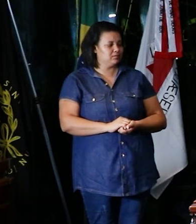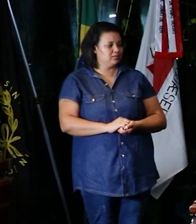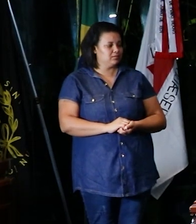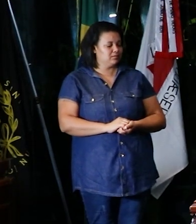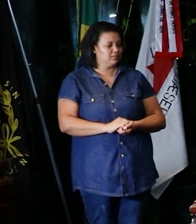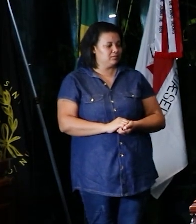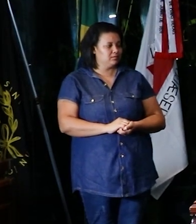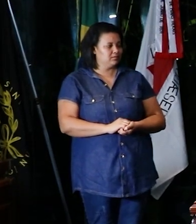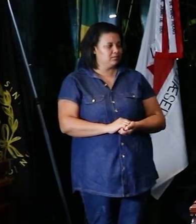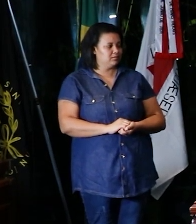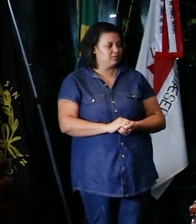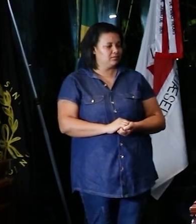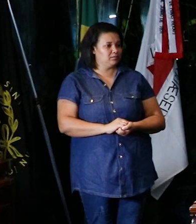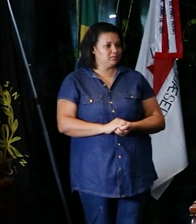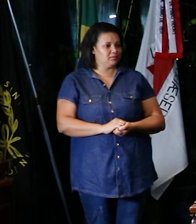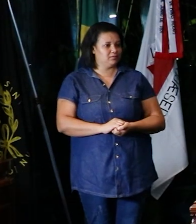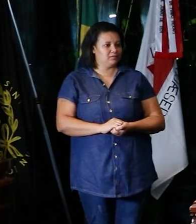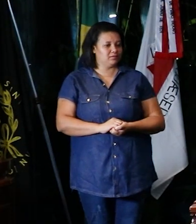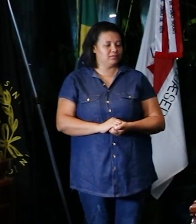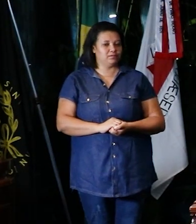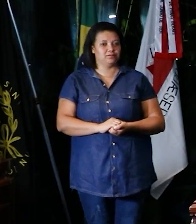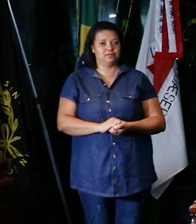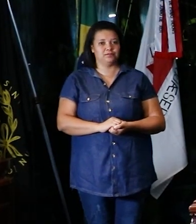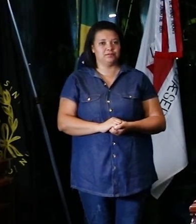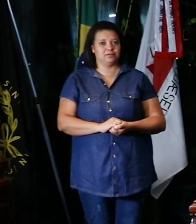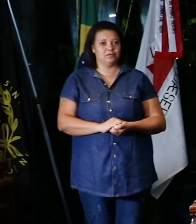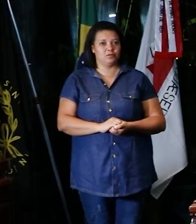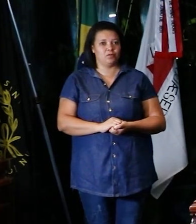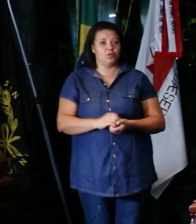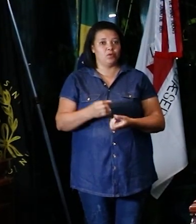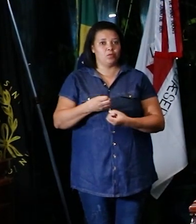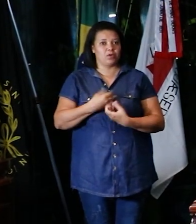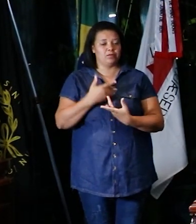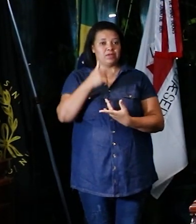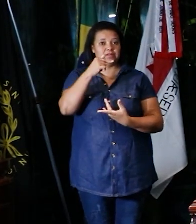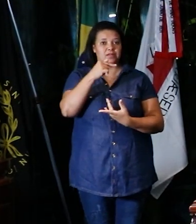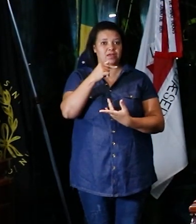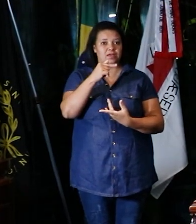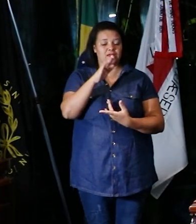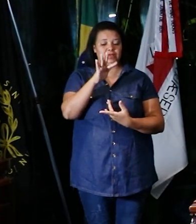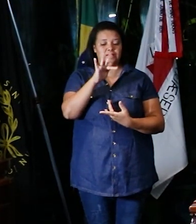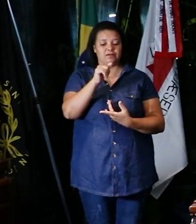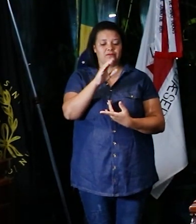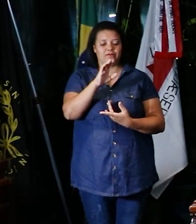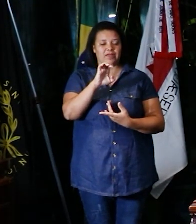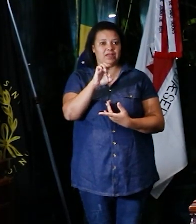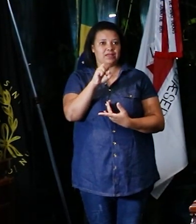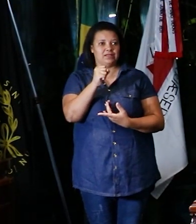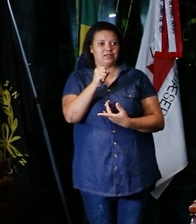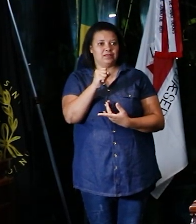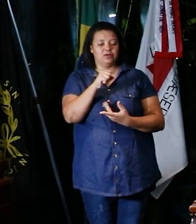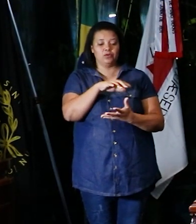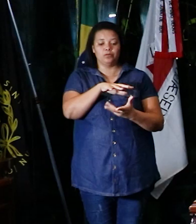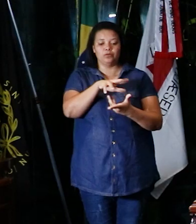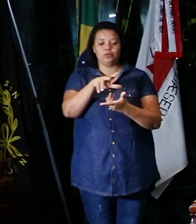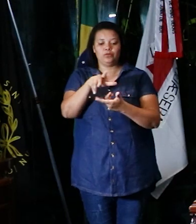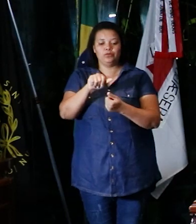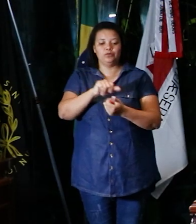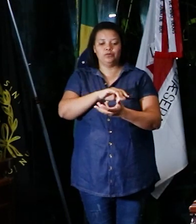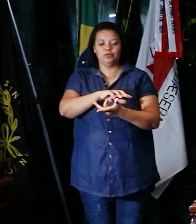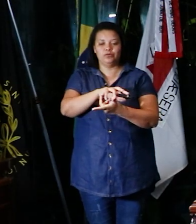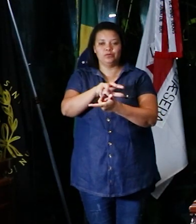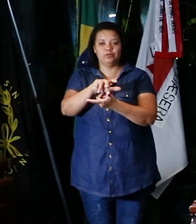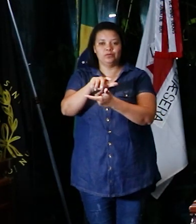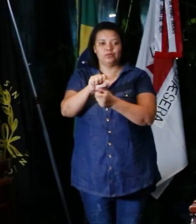Não, meu... Porque no poema de Sete Faces, ele termina dizendo mundo, mundo, vasto